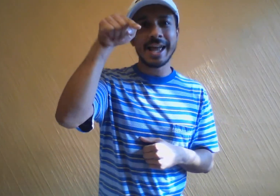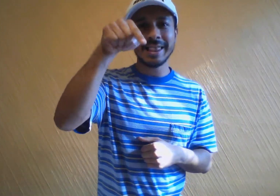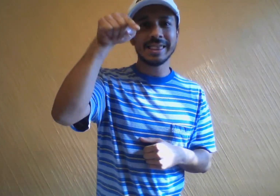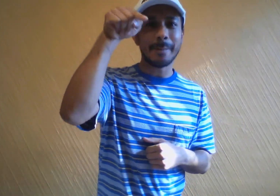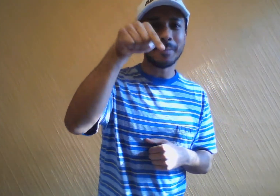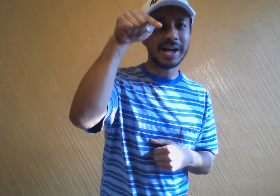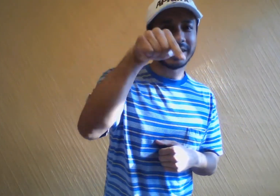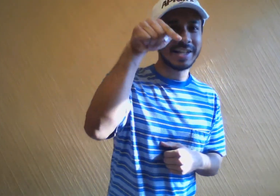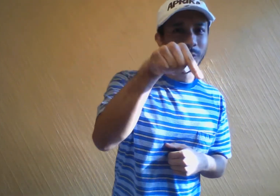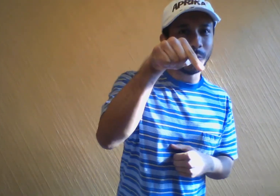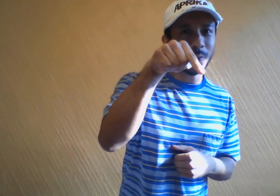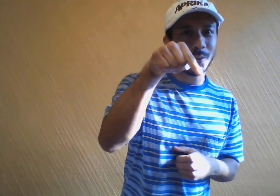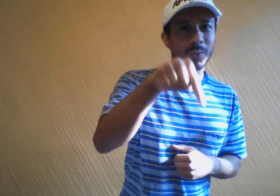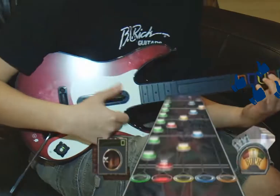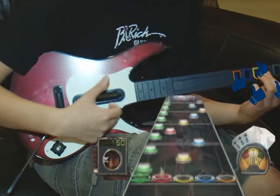el aparatito.